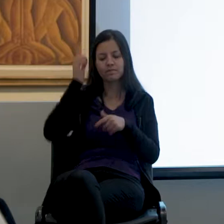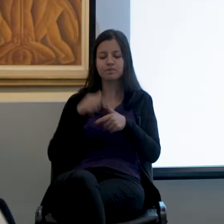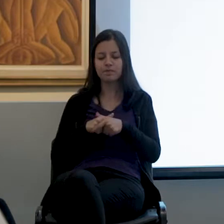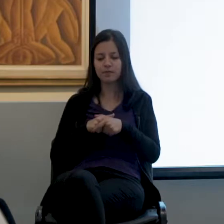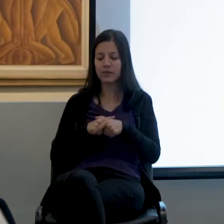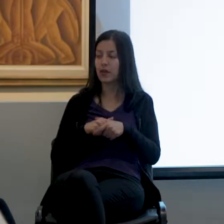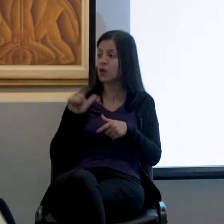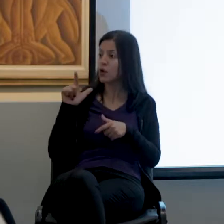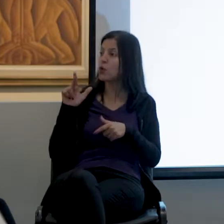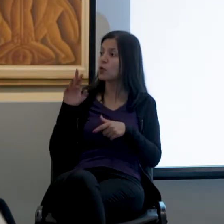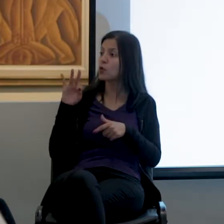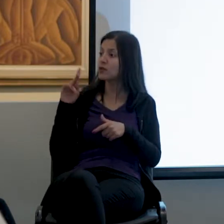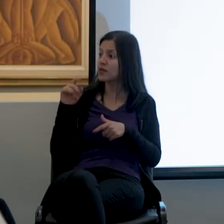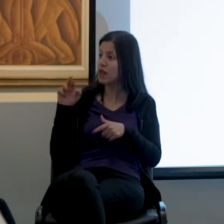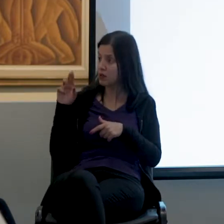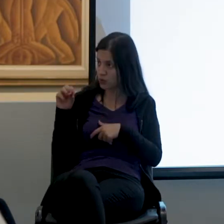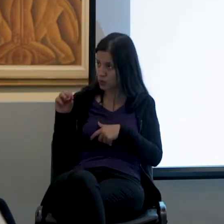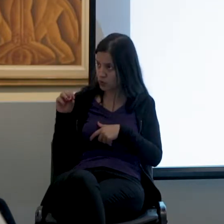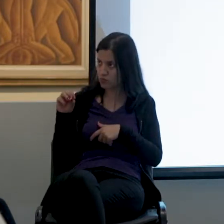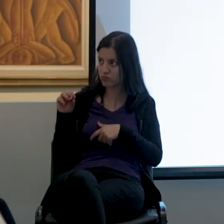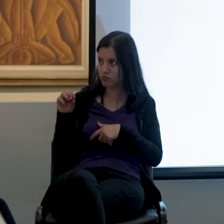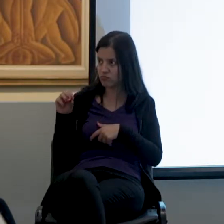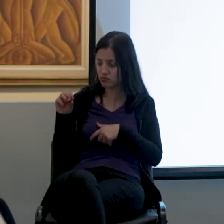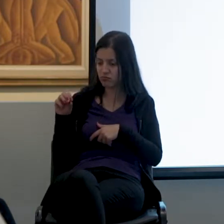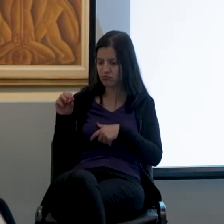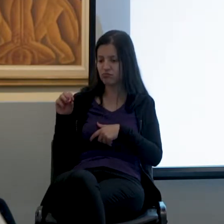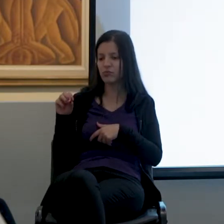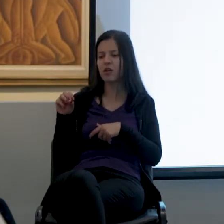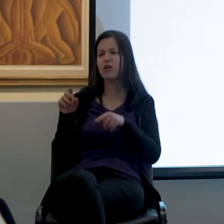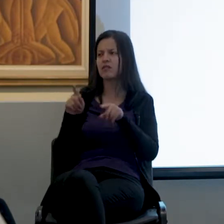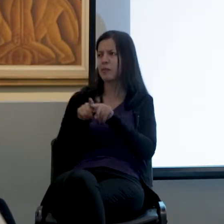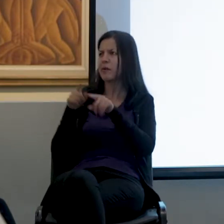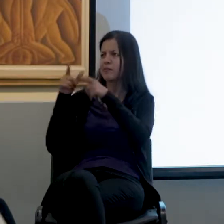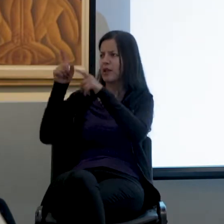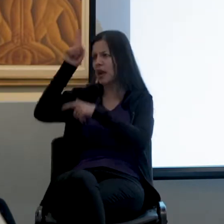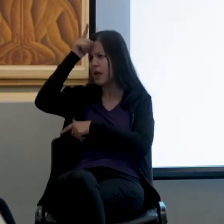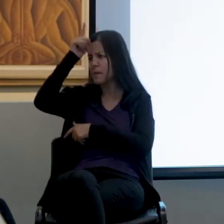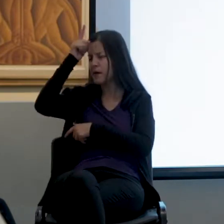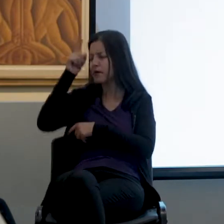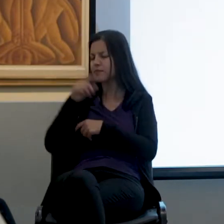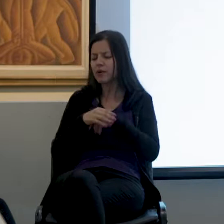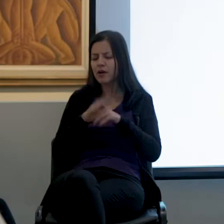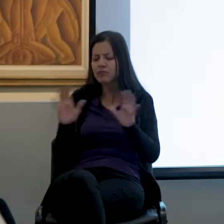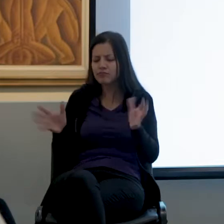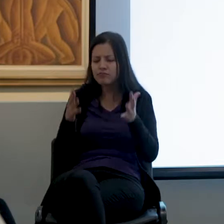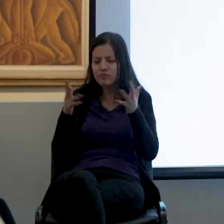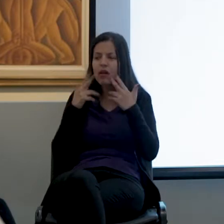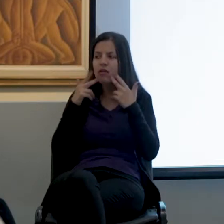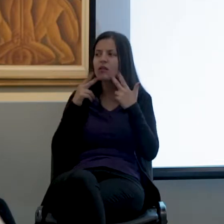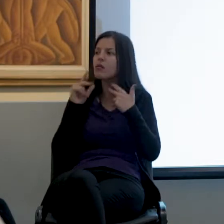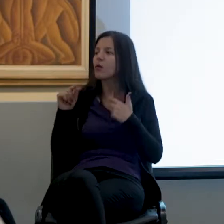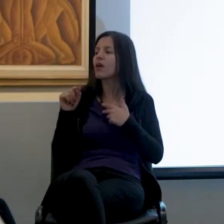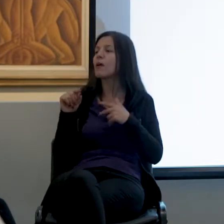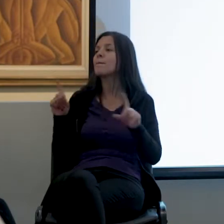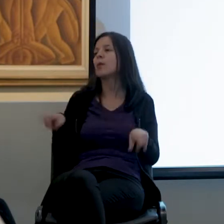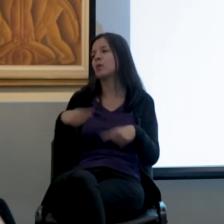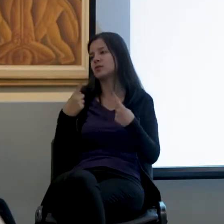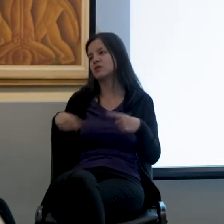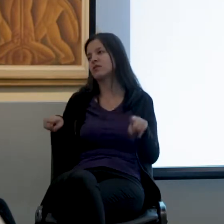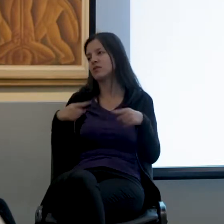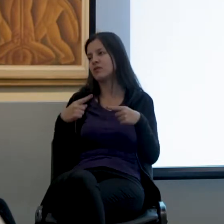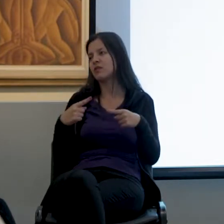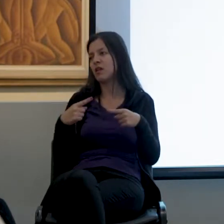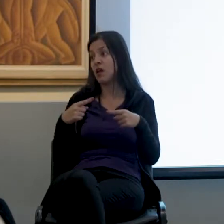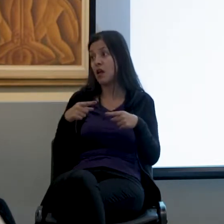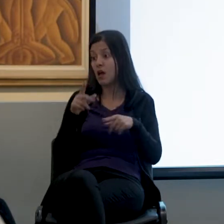O Lutero, por exemplo, assim como os grandes no caso da Alemanha, a música sempre foi fundamental, né? Vai buscar as origens do